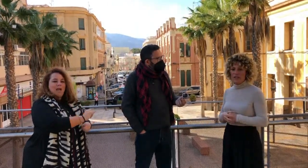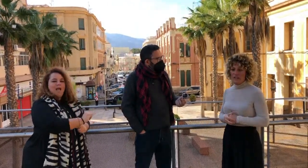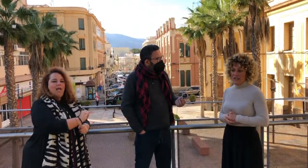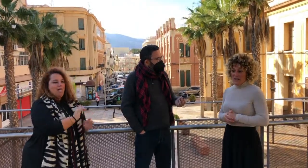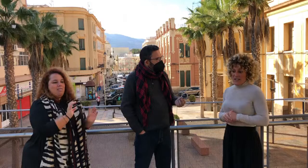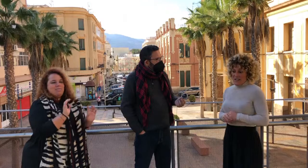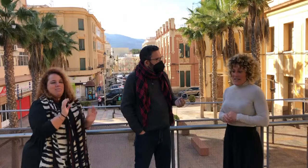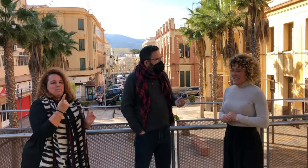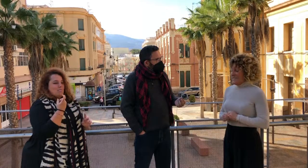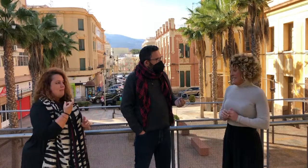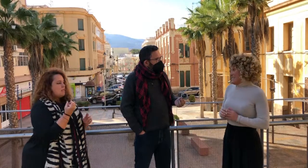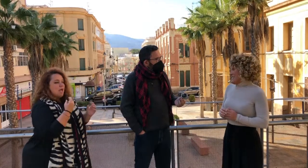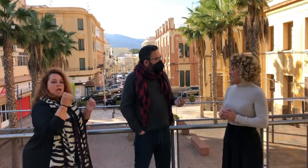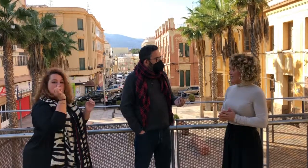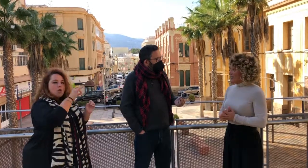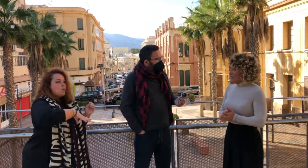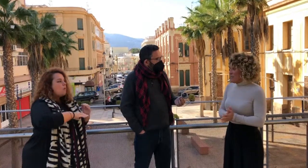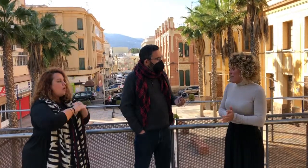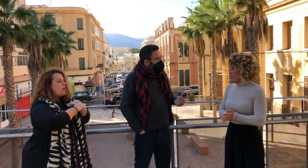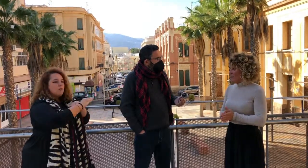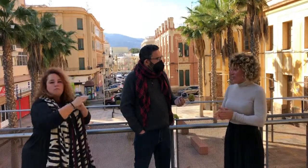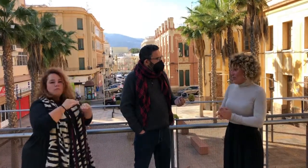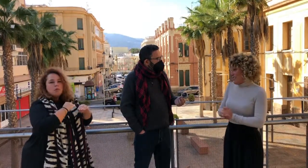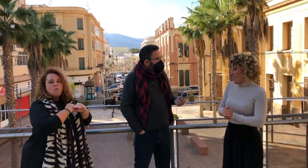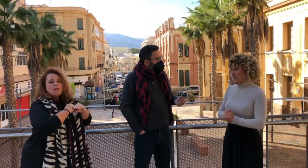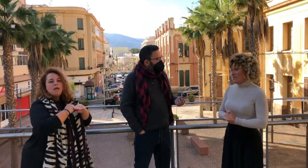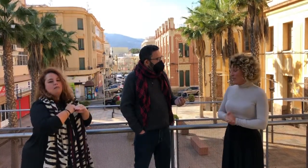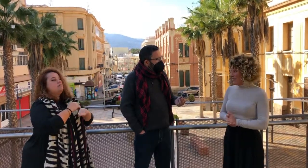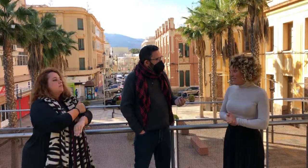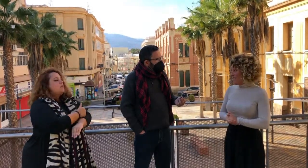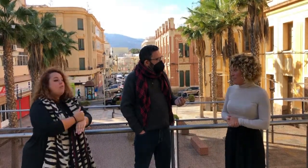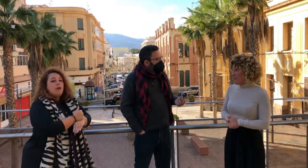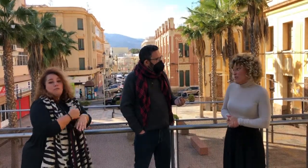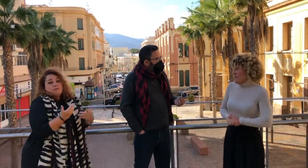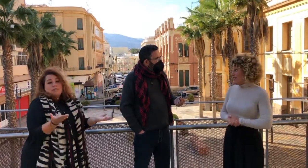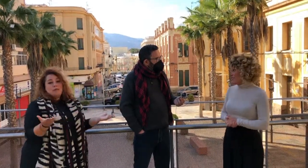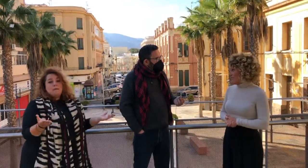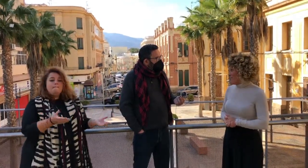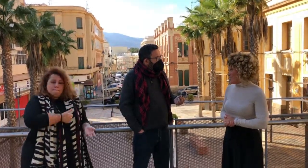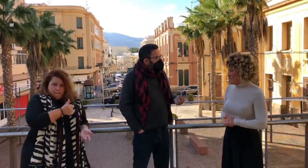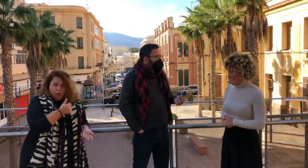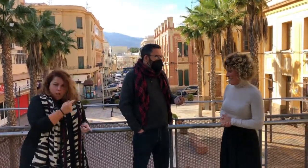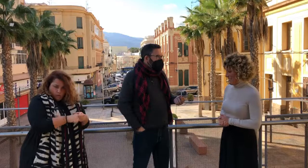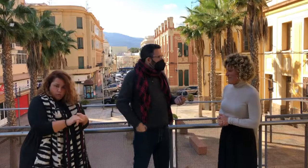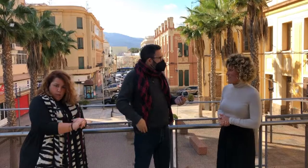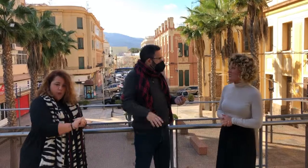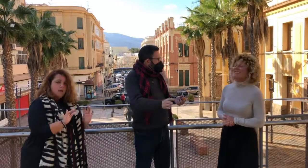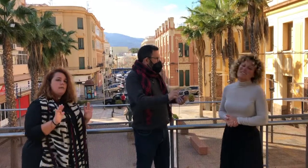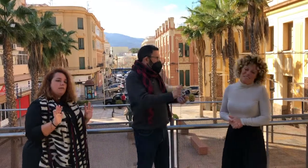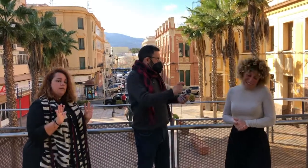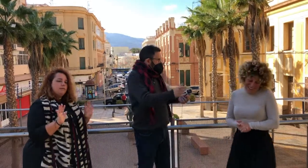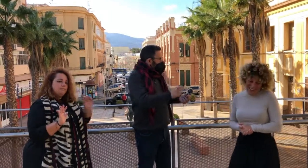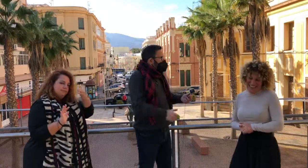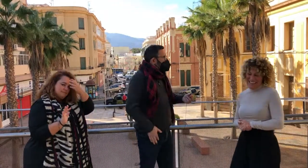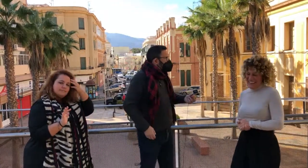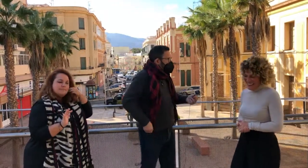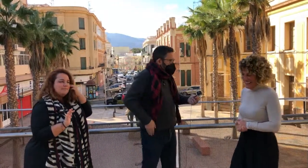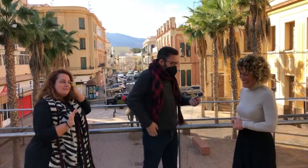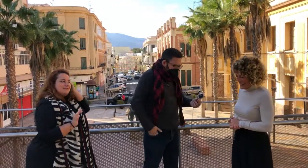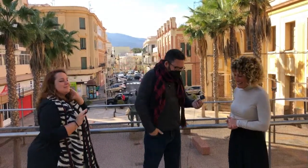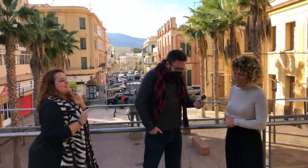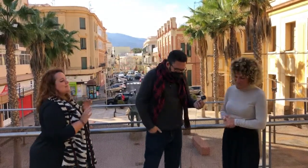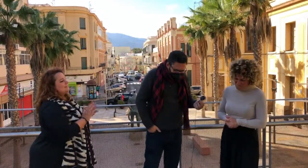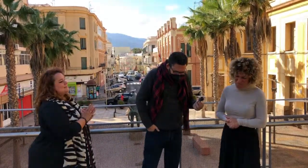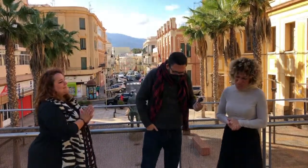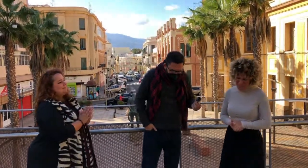ciudadano. Y bueno, yo creo que nada más, seguramente muchas más cosas, pero... Bueno, tenemos también el espacio